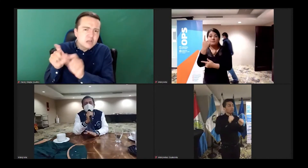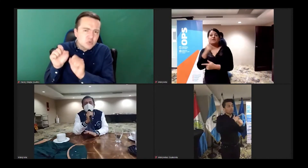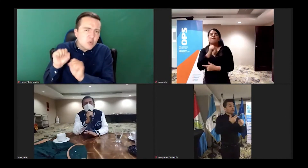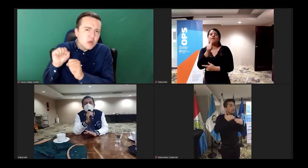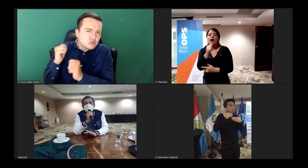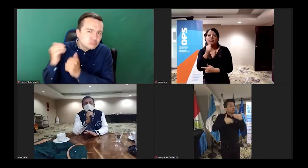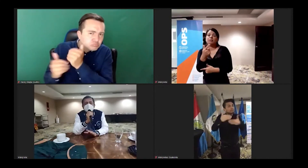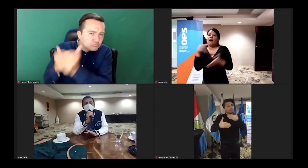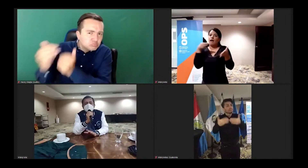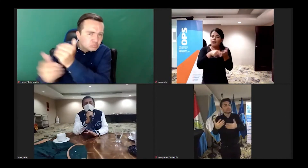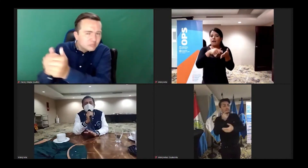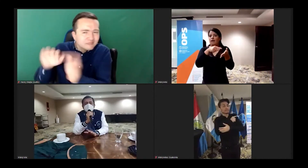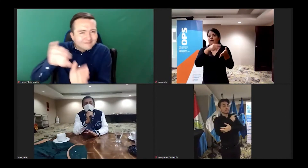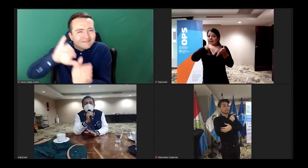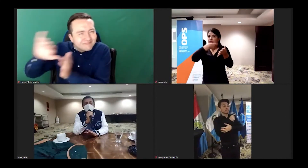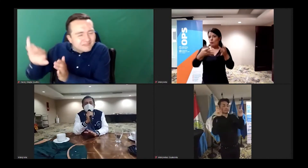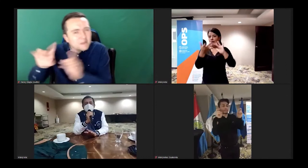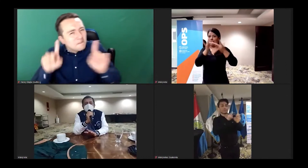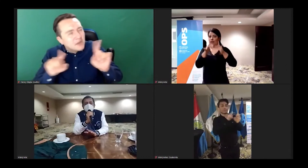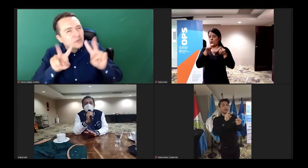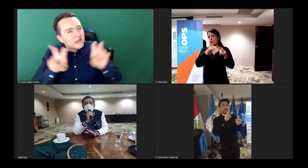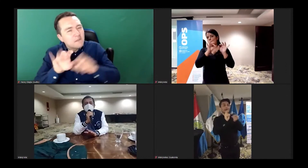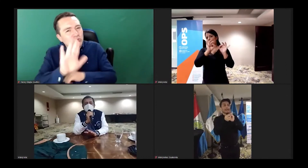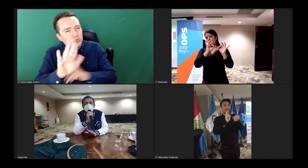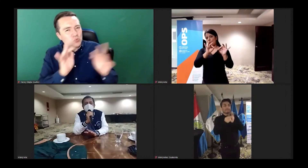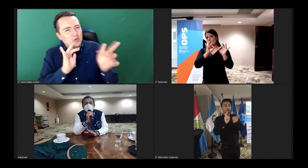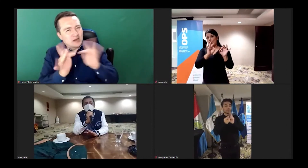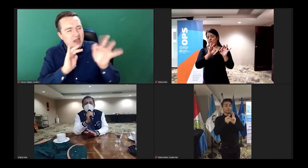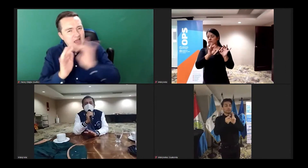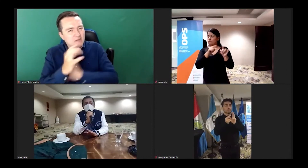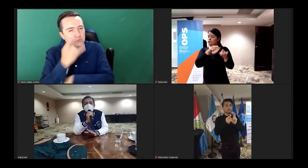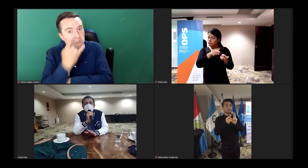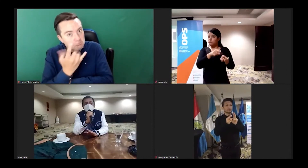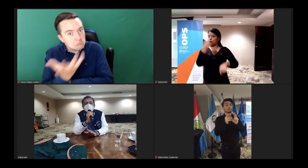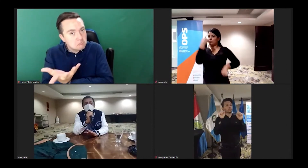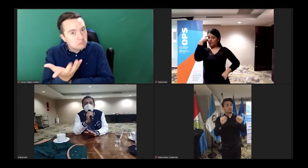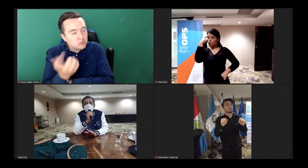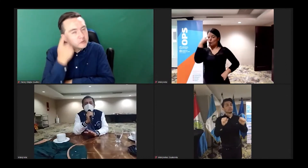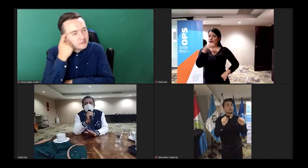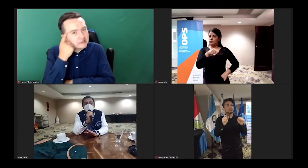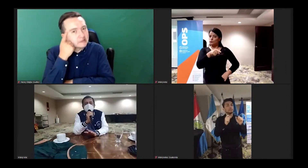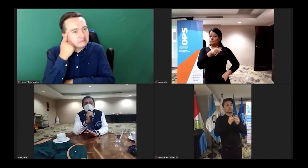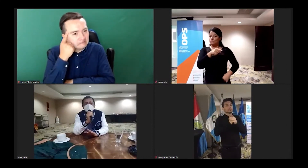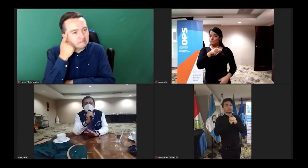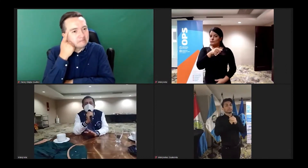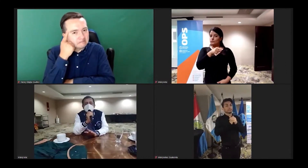avanzando. Pero esto de la plataforma de relevos, sí creo yo que